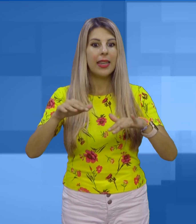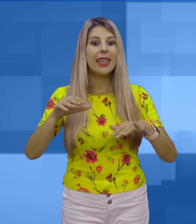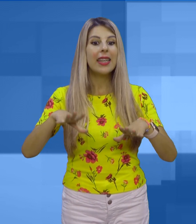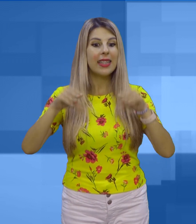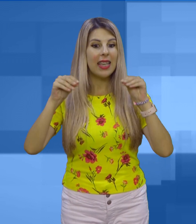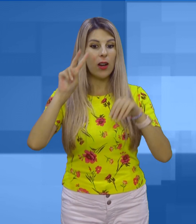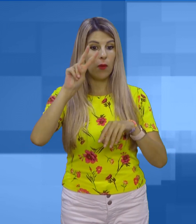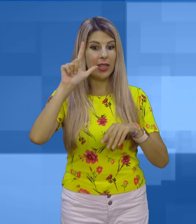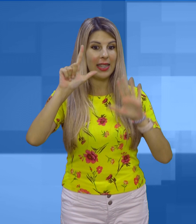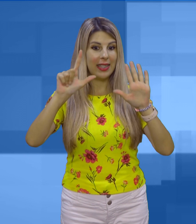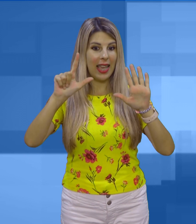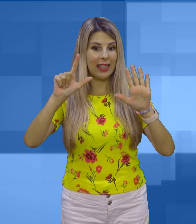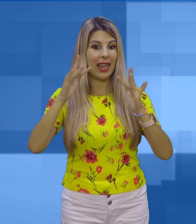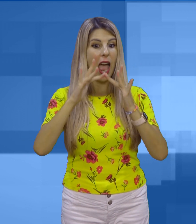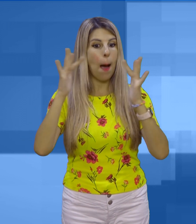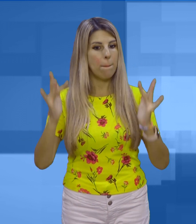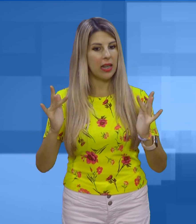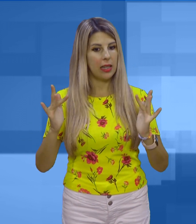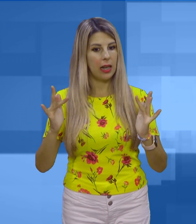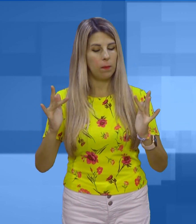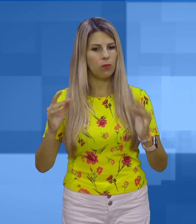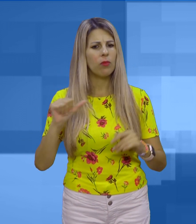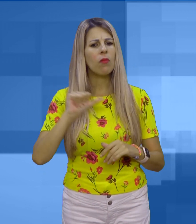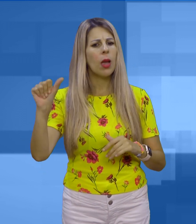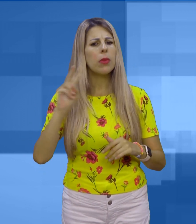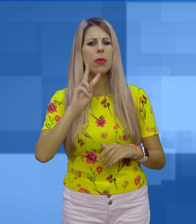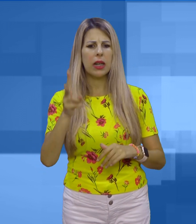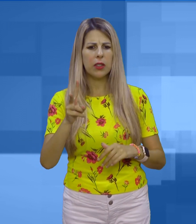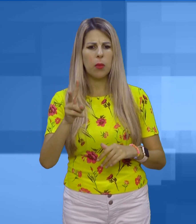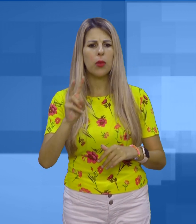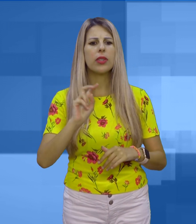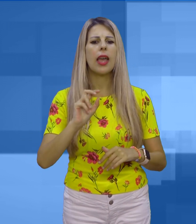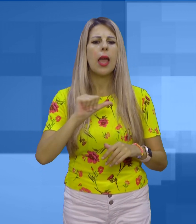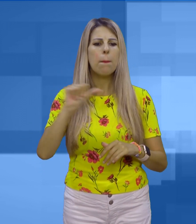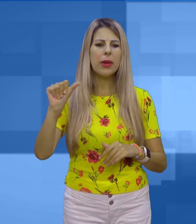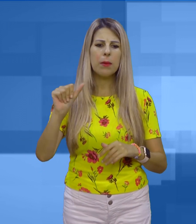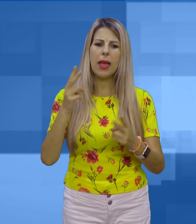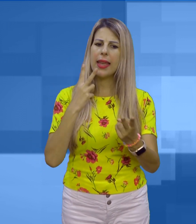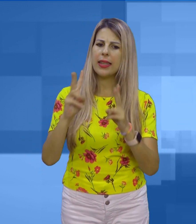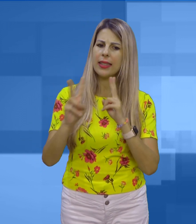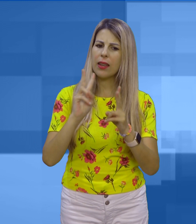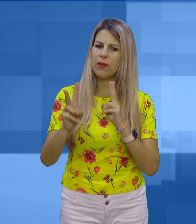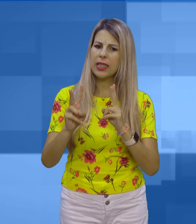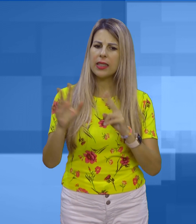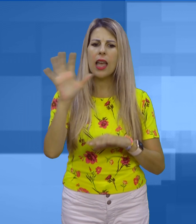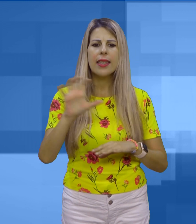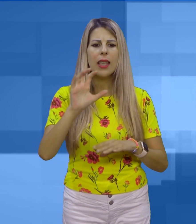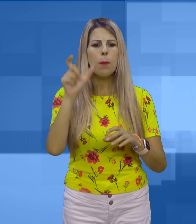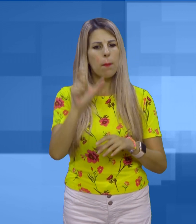Dalle prime risposte e dalle prime interviste sembra che la popolazione delle cavallette si sia notevolmente contenuta rispetto allo